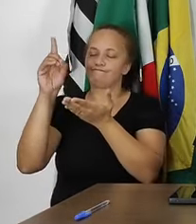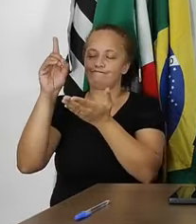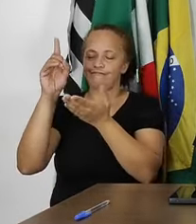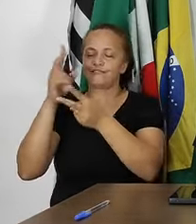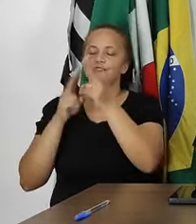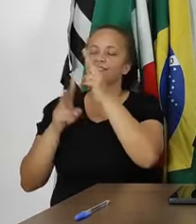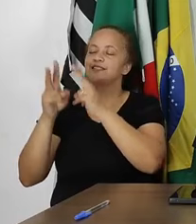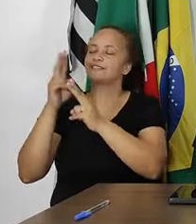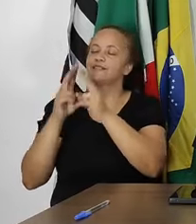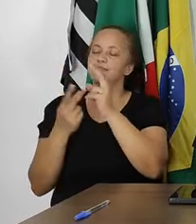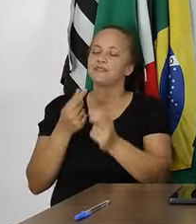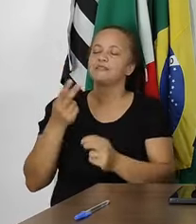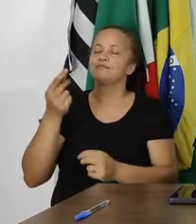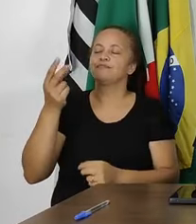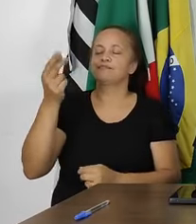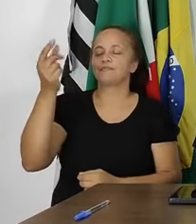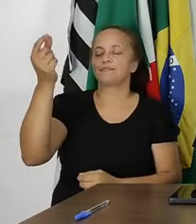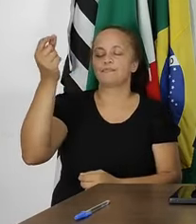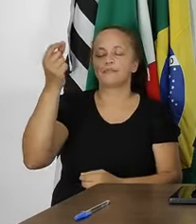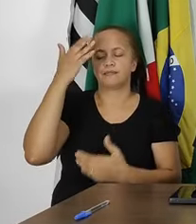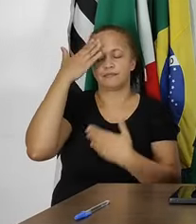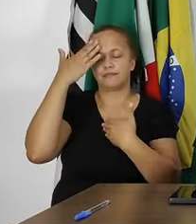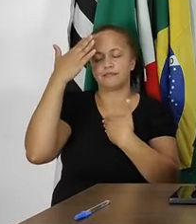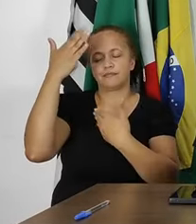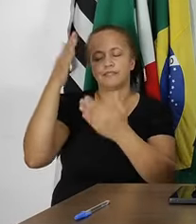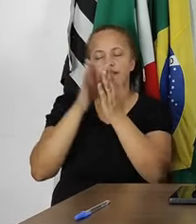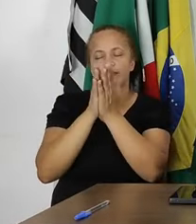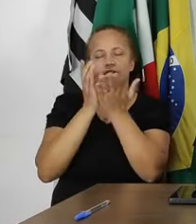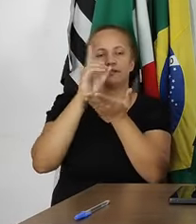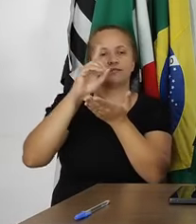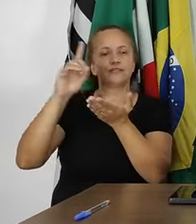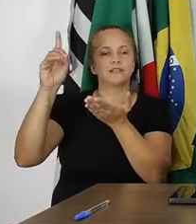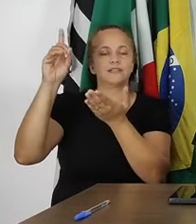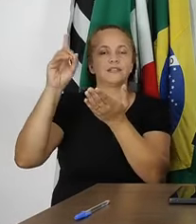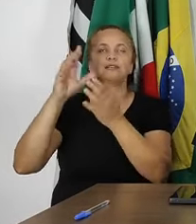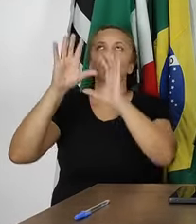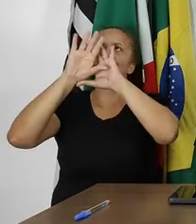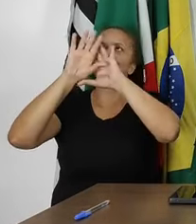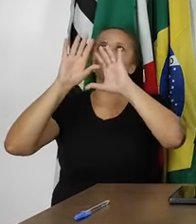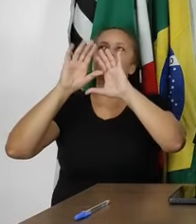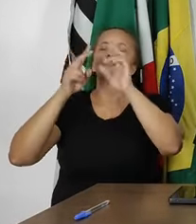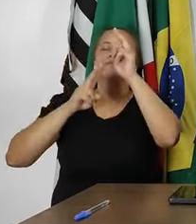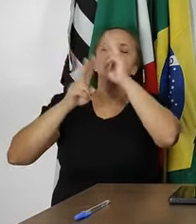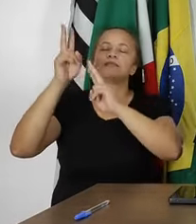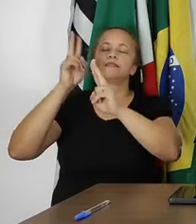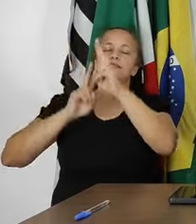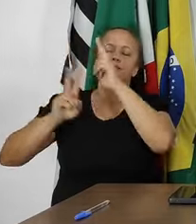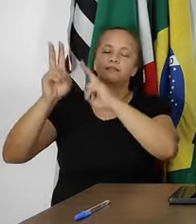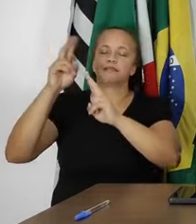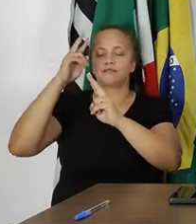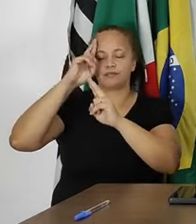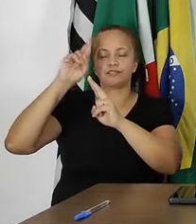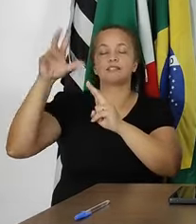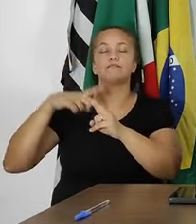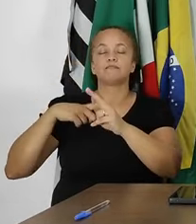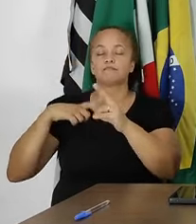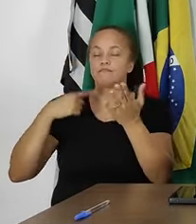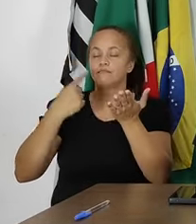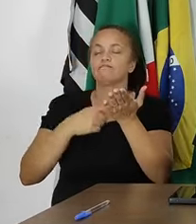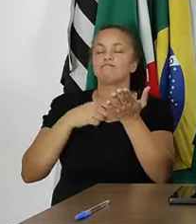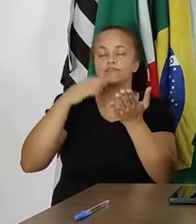agradecemos porque a sua palavra está firmada nos céus para sempre. E o Senhor tem um compromisso de fidelidade com a sua palavra.